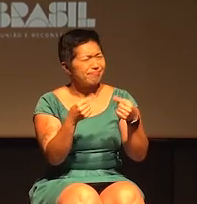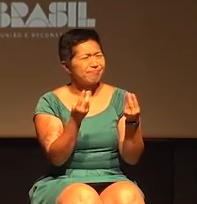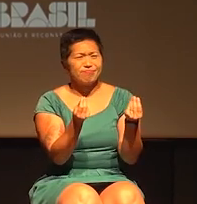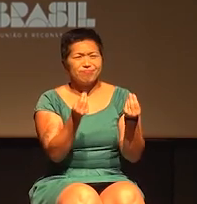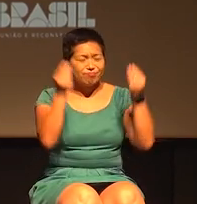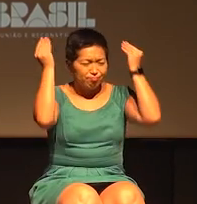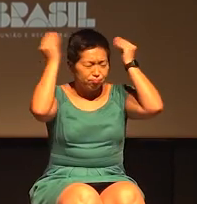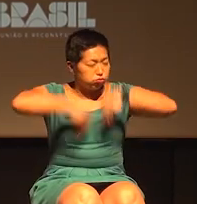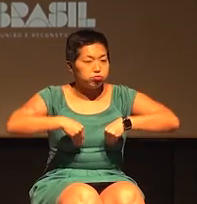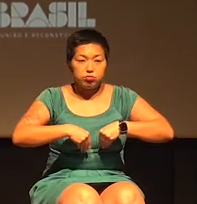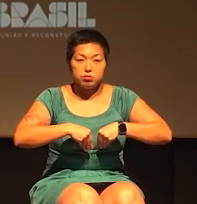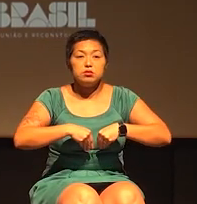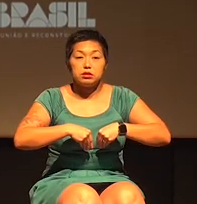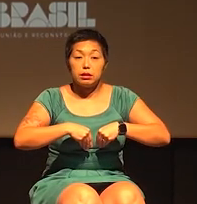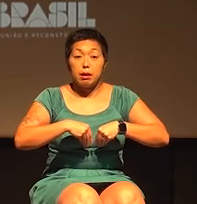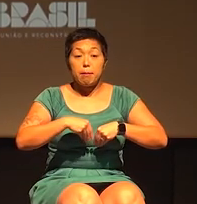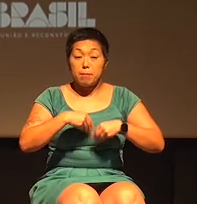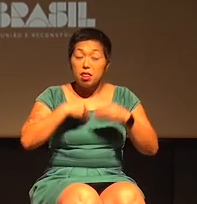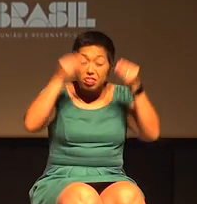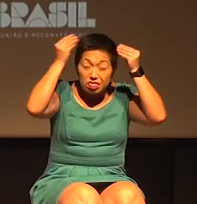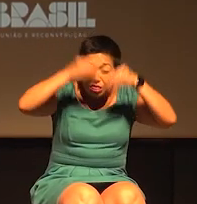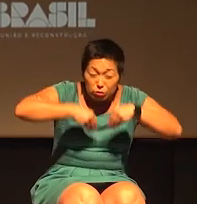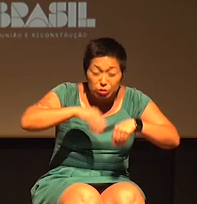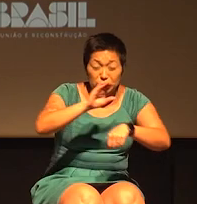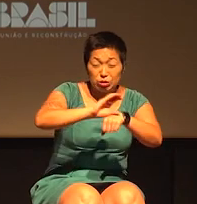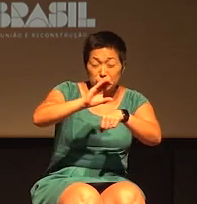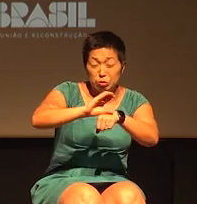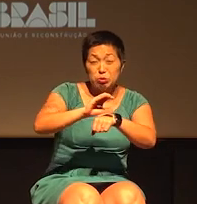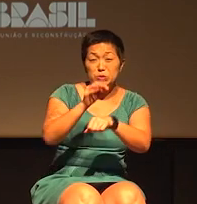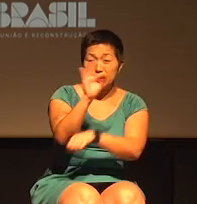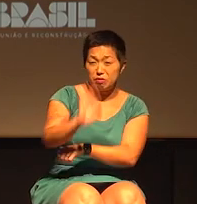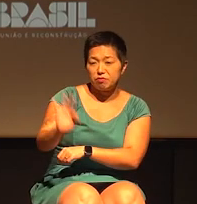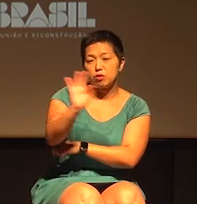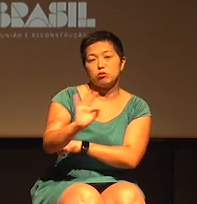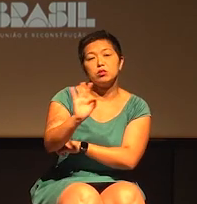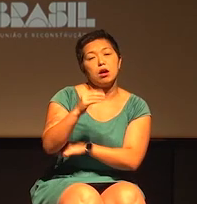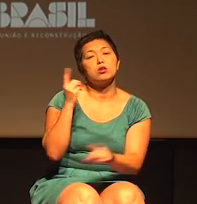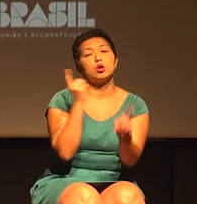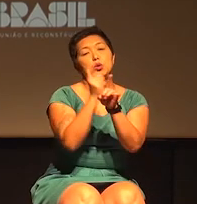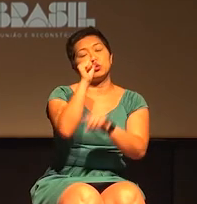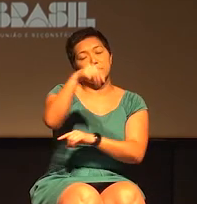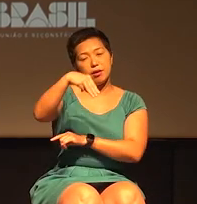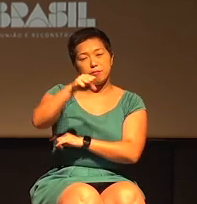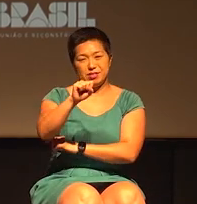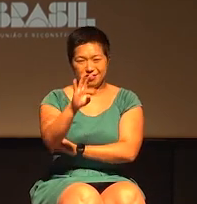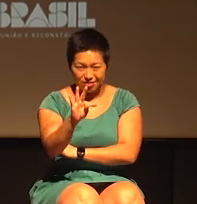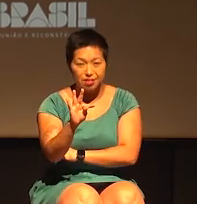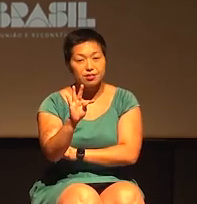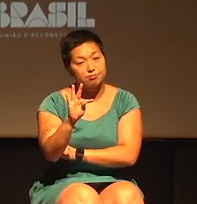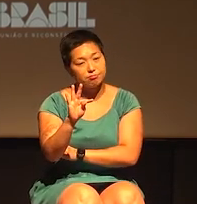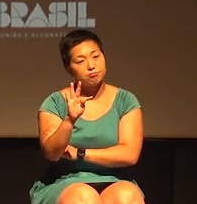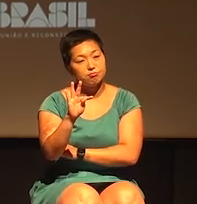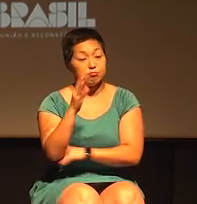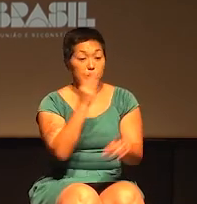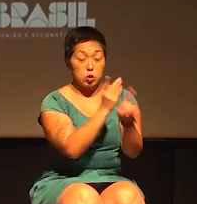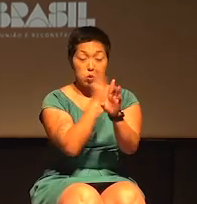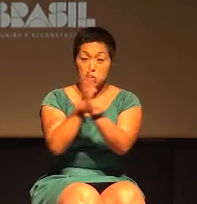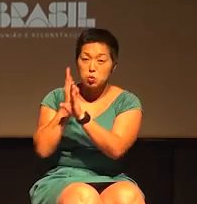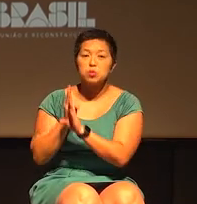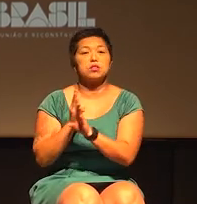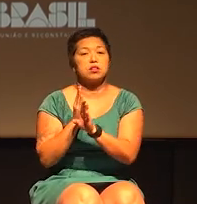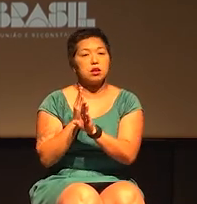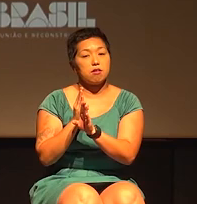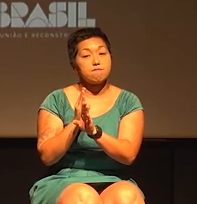decepcionada e para não sair do curso eu encontrei o MST encontrei meus companheiros que tinhamos lá né vários da